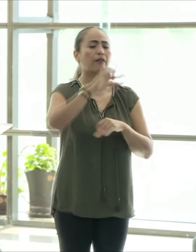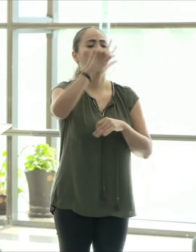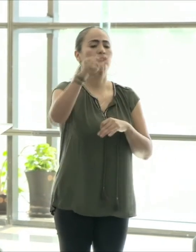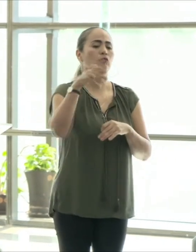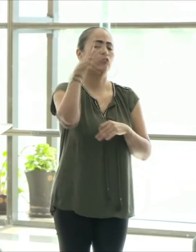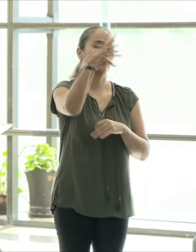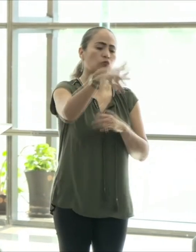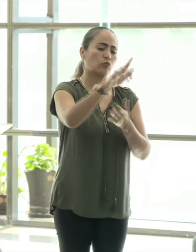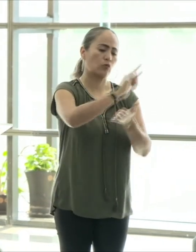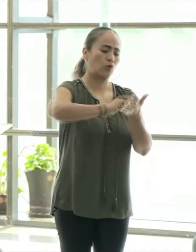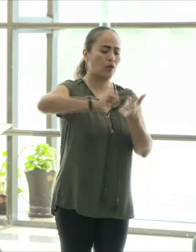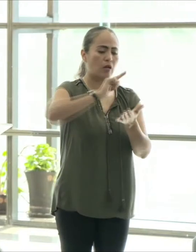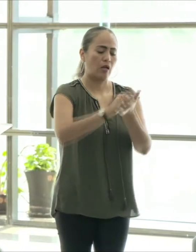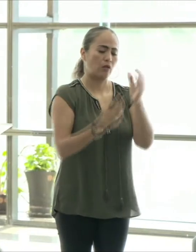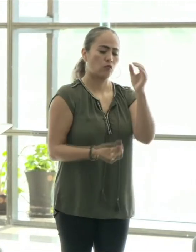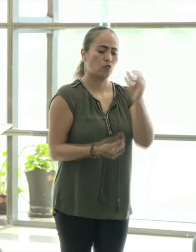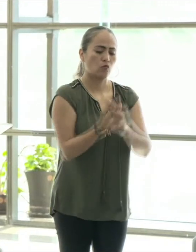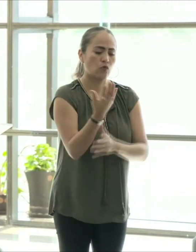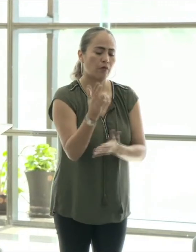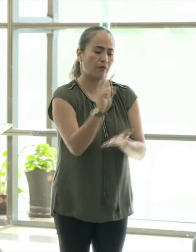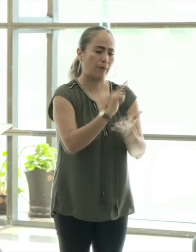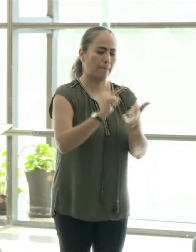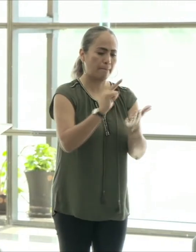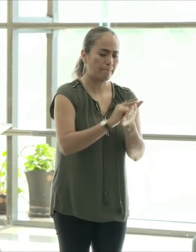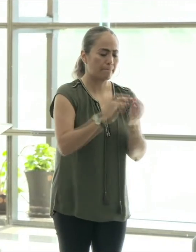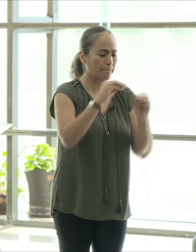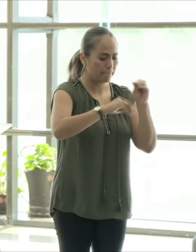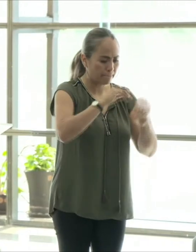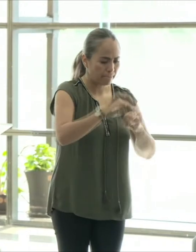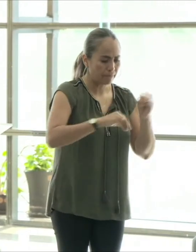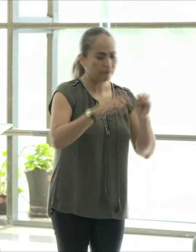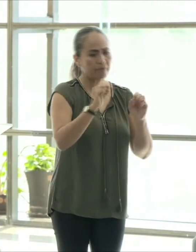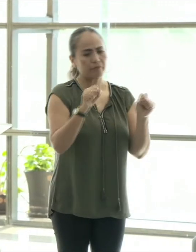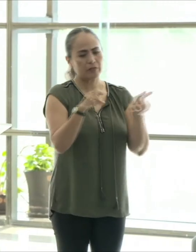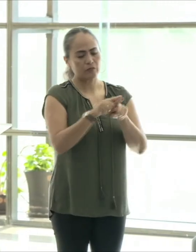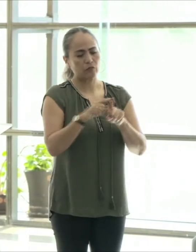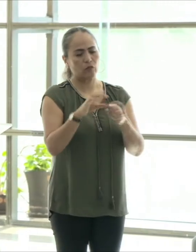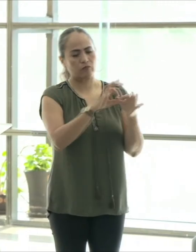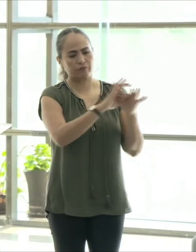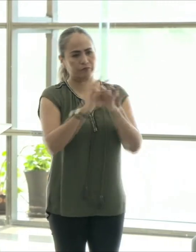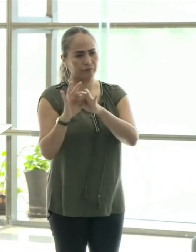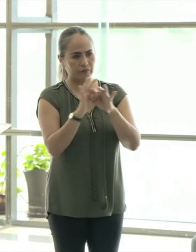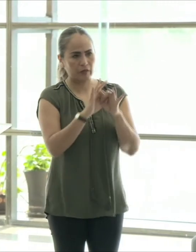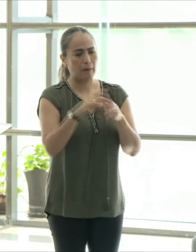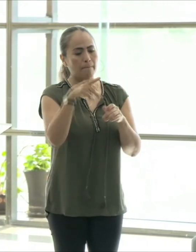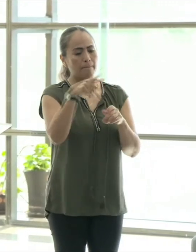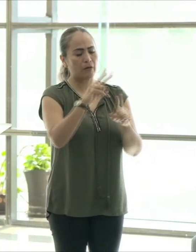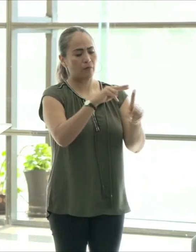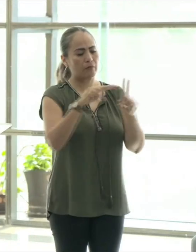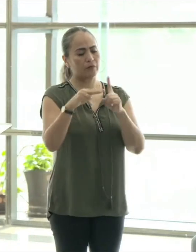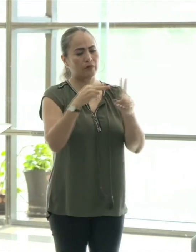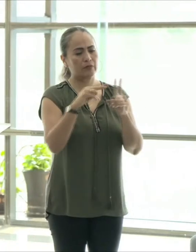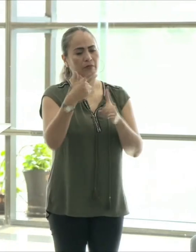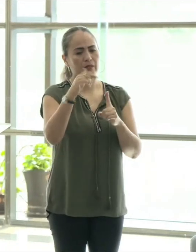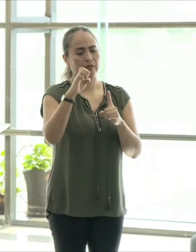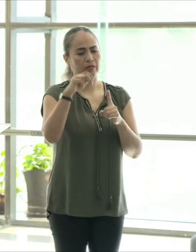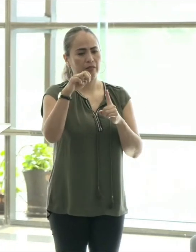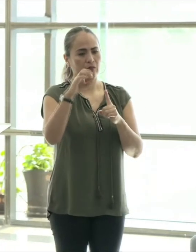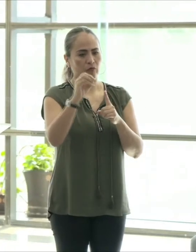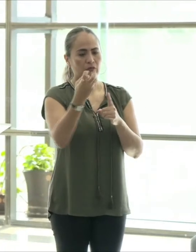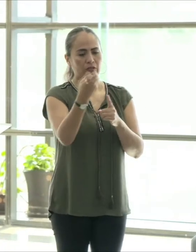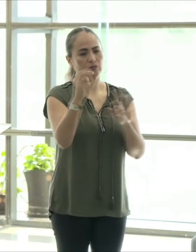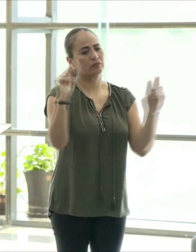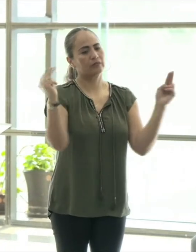en una armonización de las leyes pero con una perspectiva de género que es lo que necesitamos todas y todos